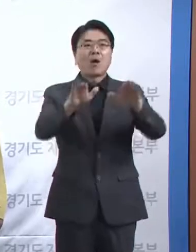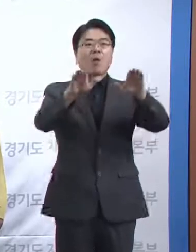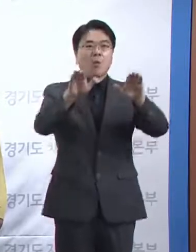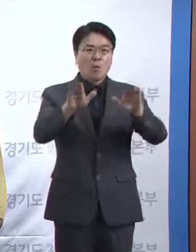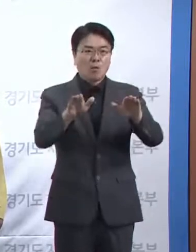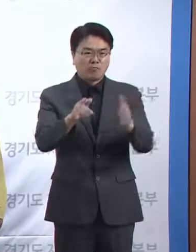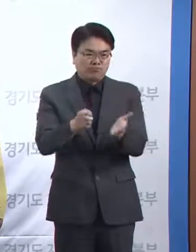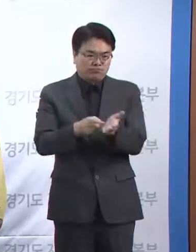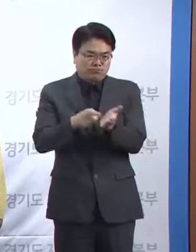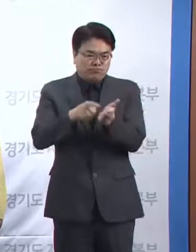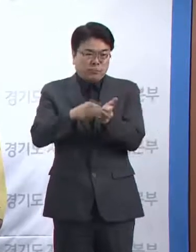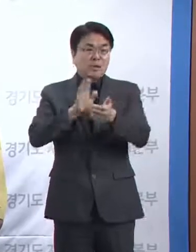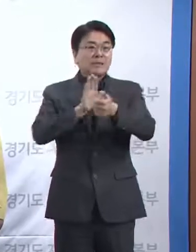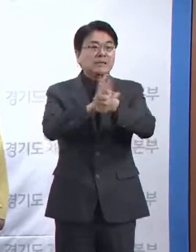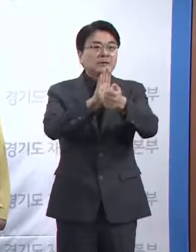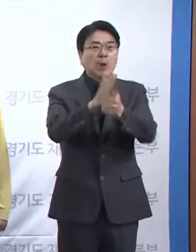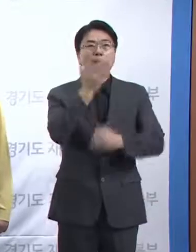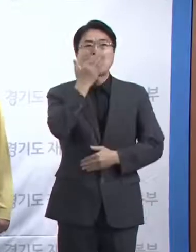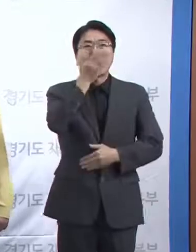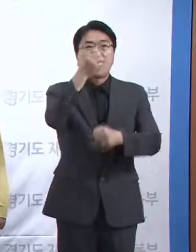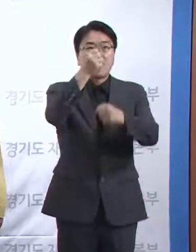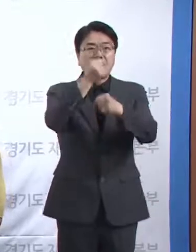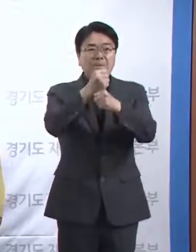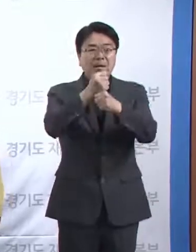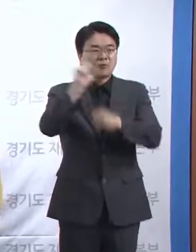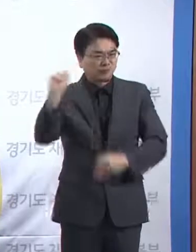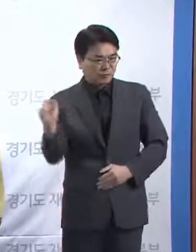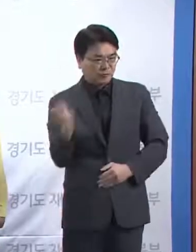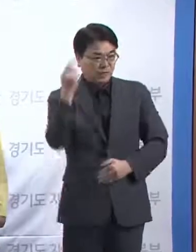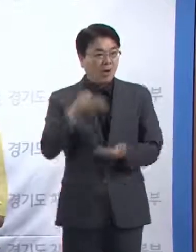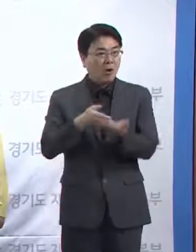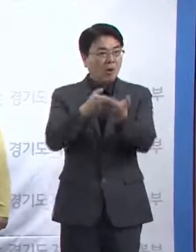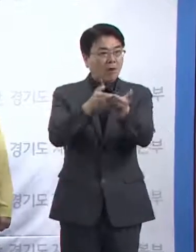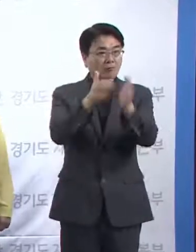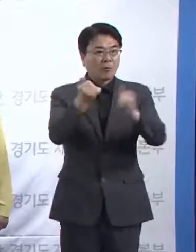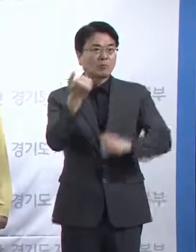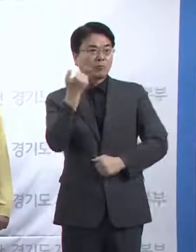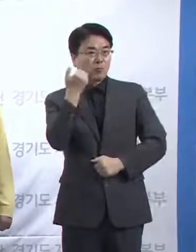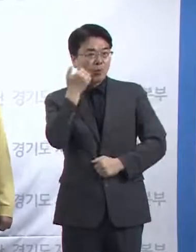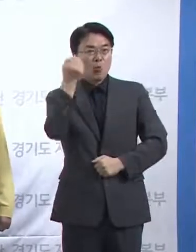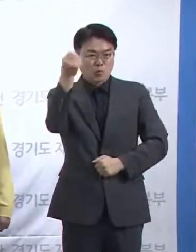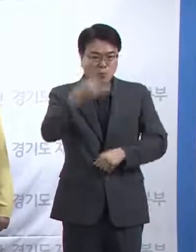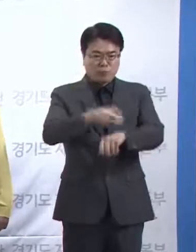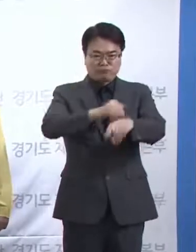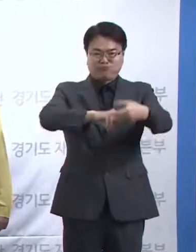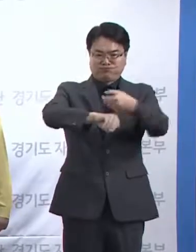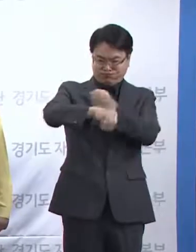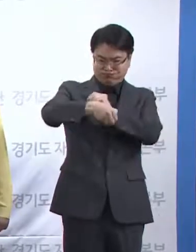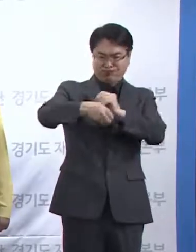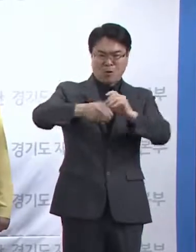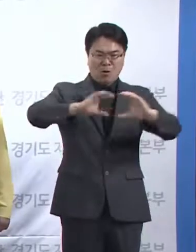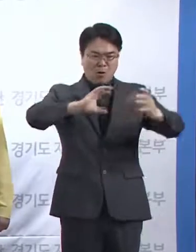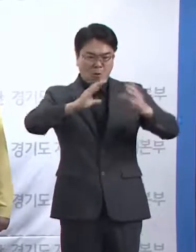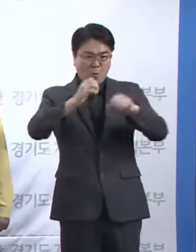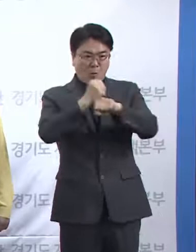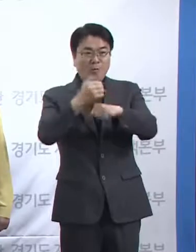오늘의 이 긴급 지원이 가능하도록 또 제안해 주시고 또 적극적으로 논의해 주시고 협조해